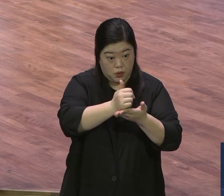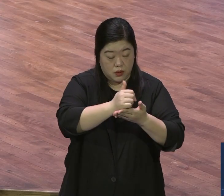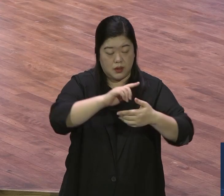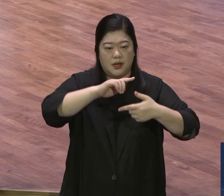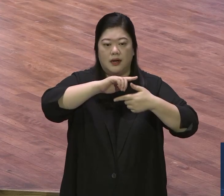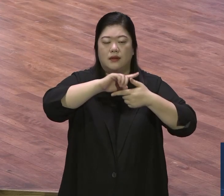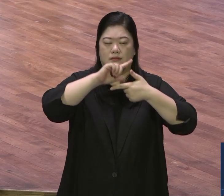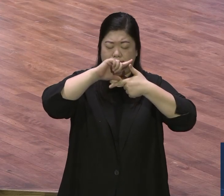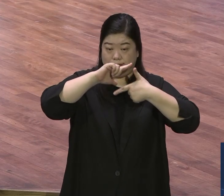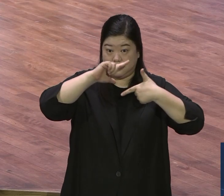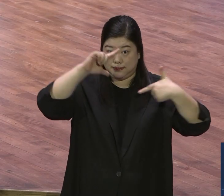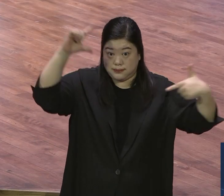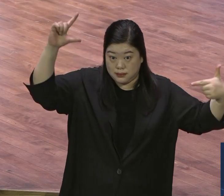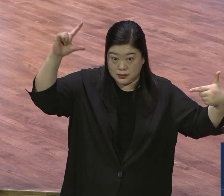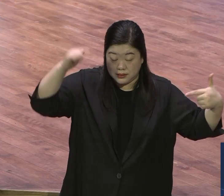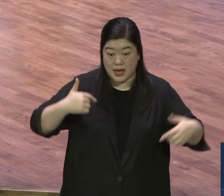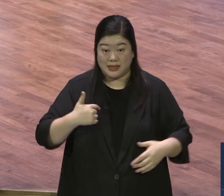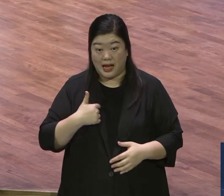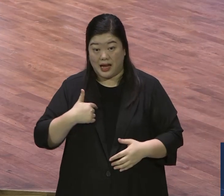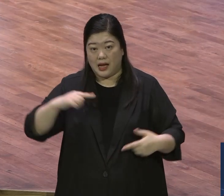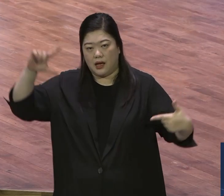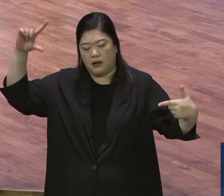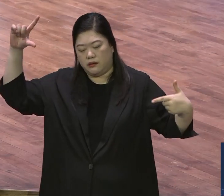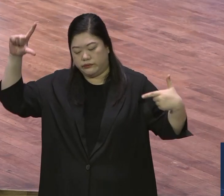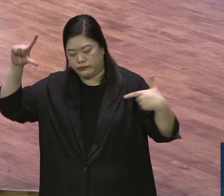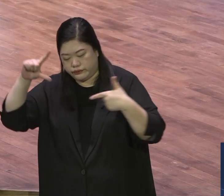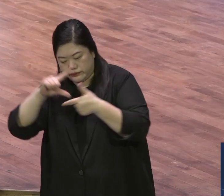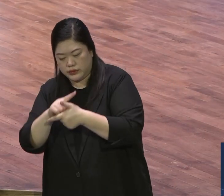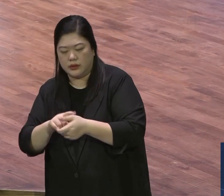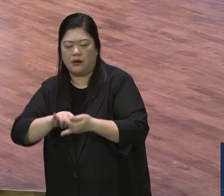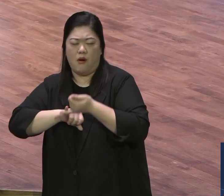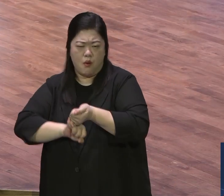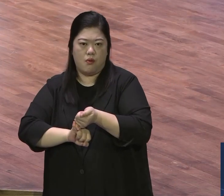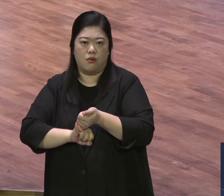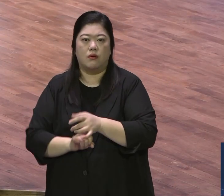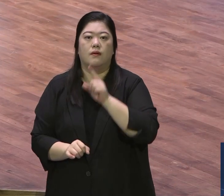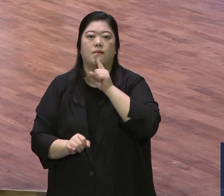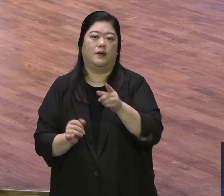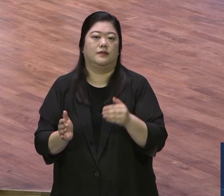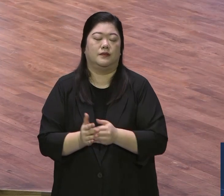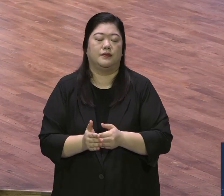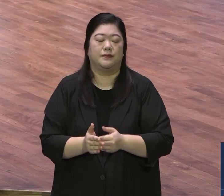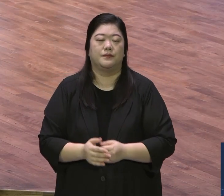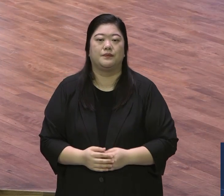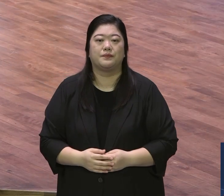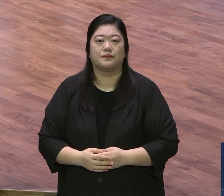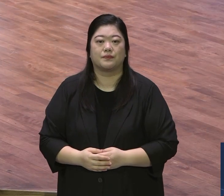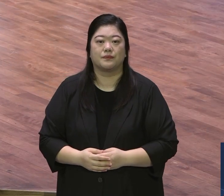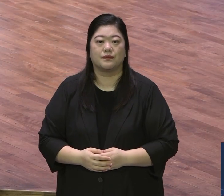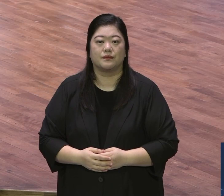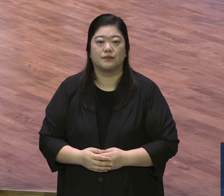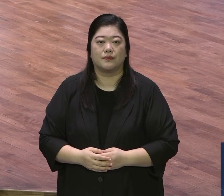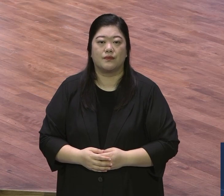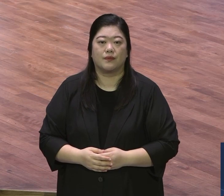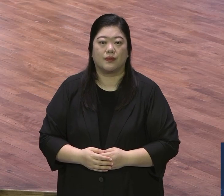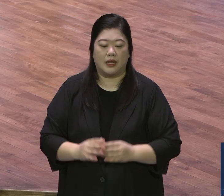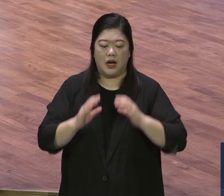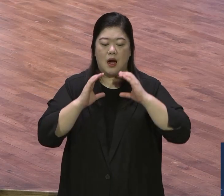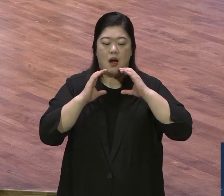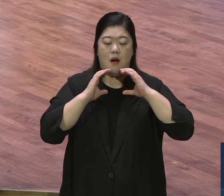자신의 사명에 대해서 충실했습니다. 그렇다면 세례요한을 서성으로 둔 요한의